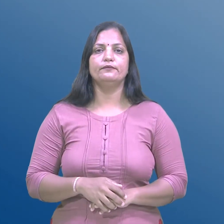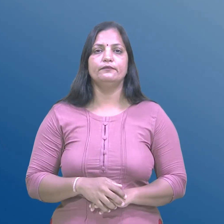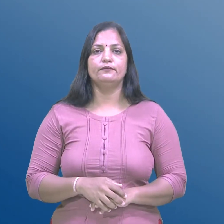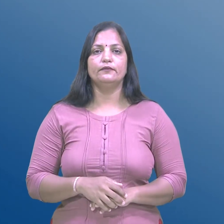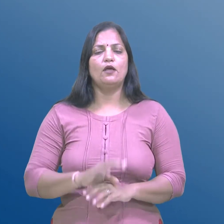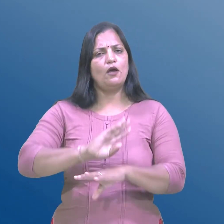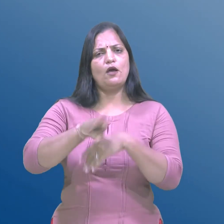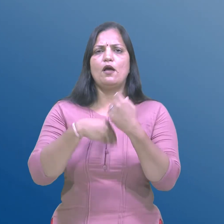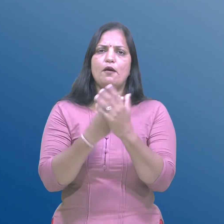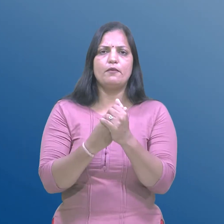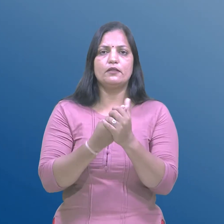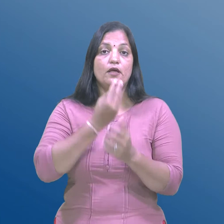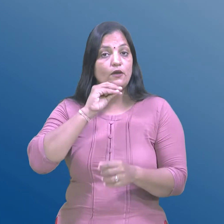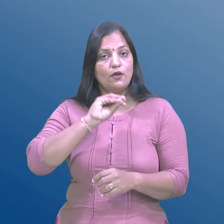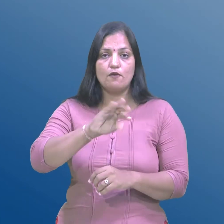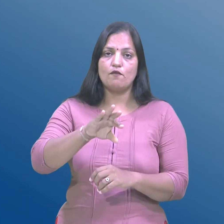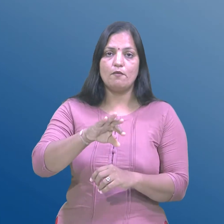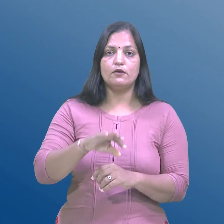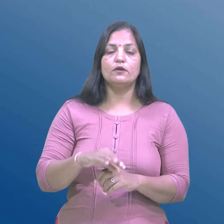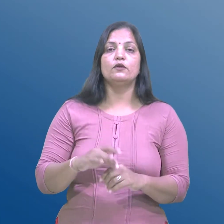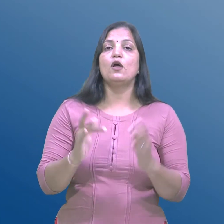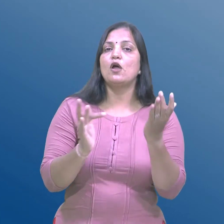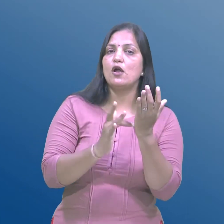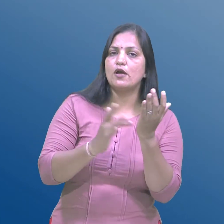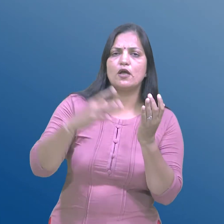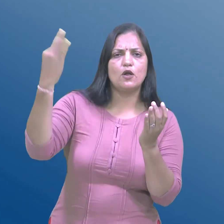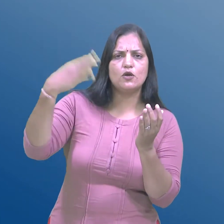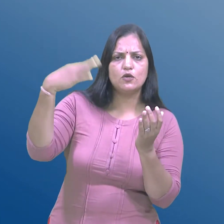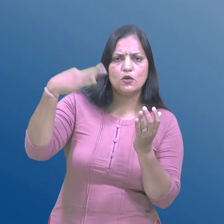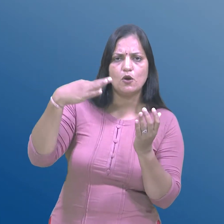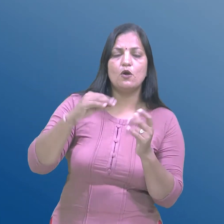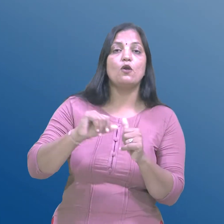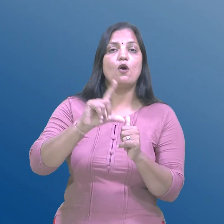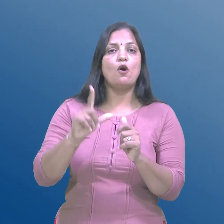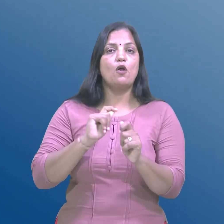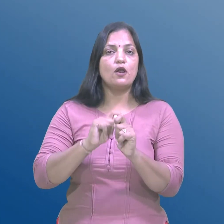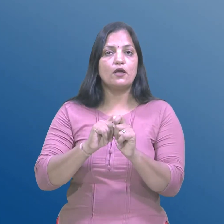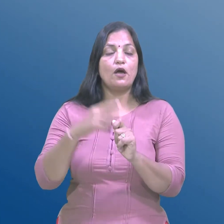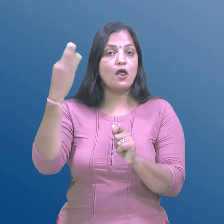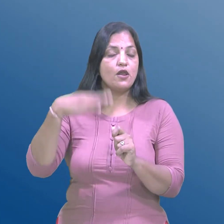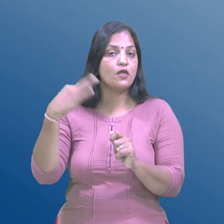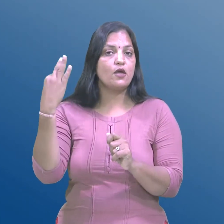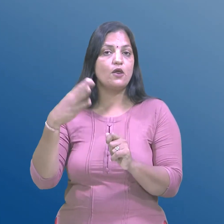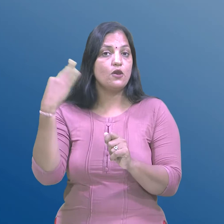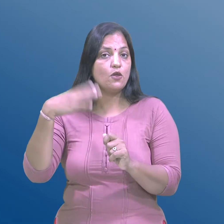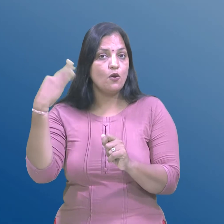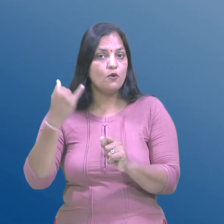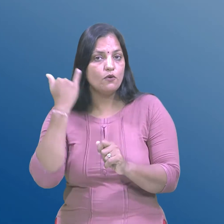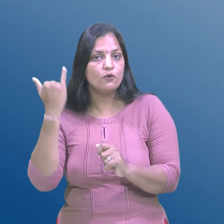સહિતની માહિતી અને સંચારને લગતી તમામ સેવાઓ અને નવીન શોધોનો સમાવેશ થાય છે.